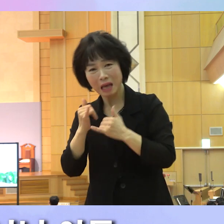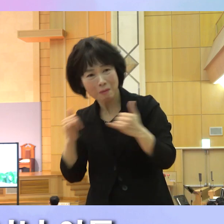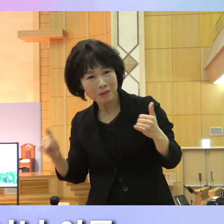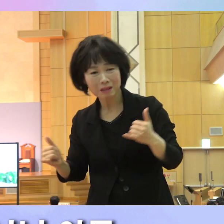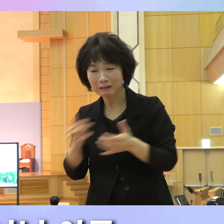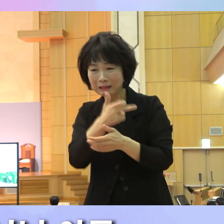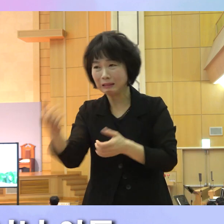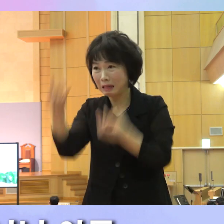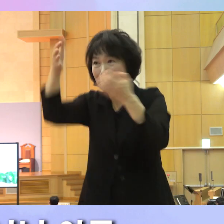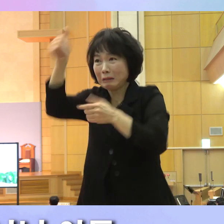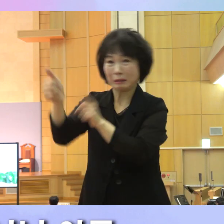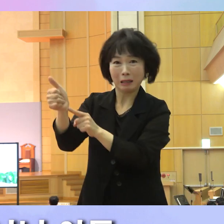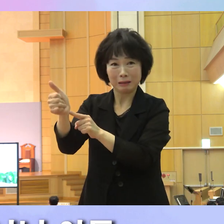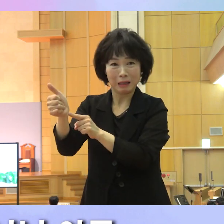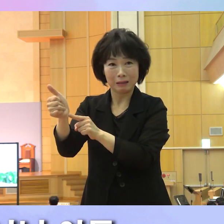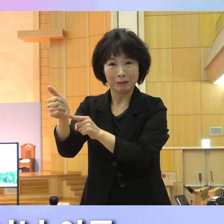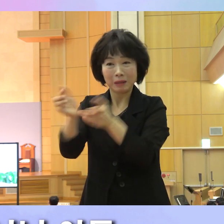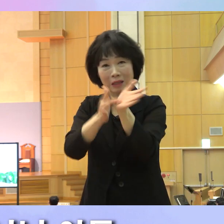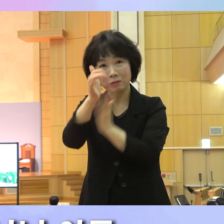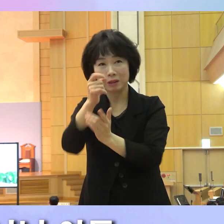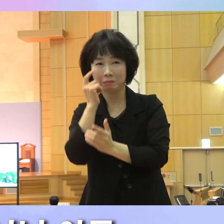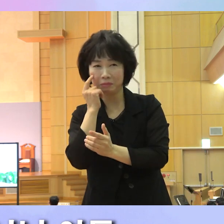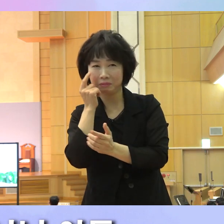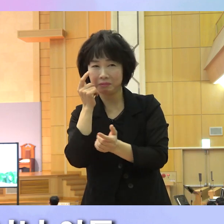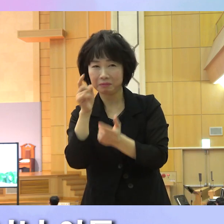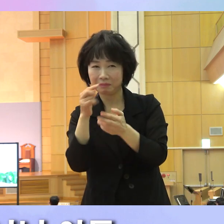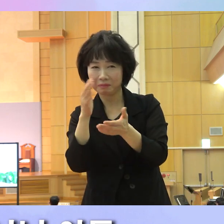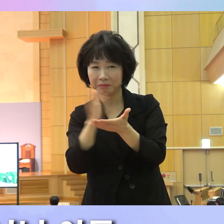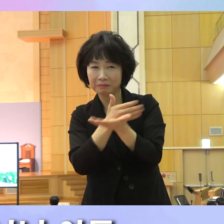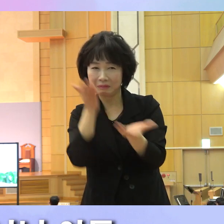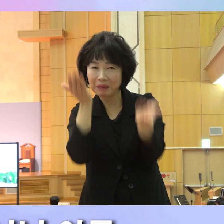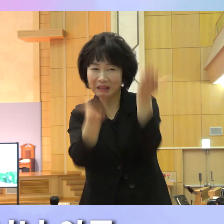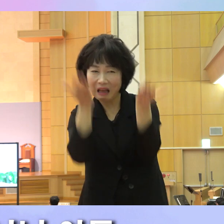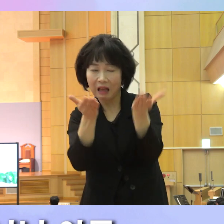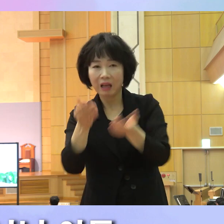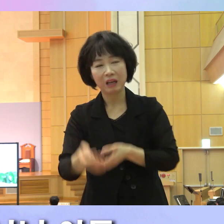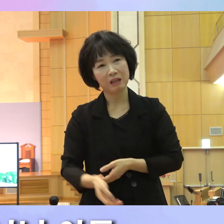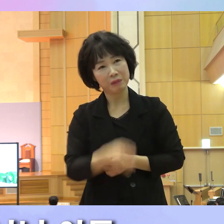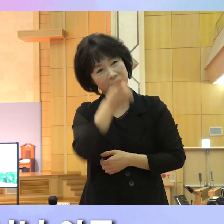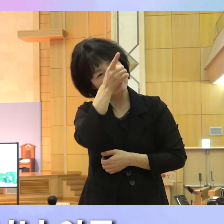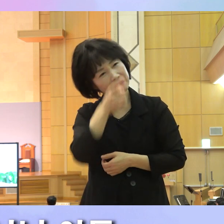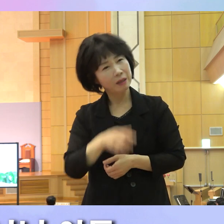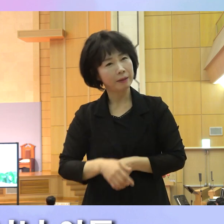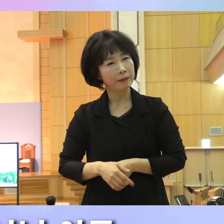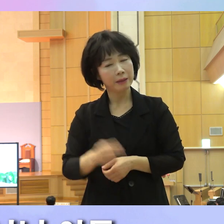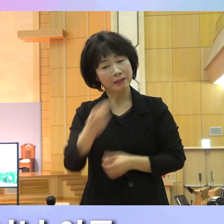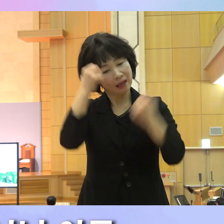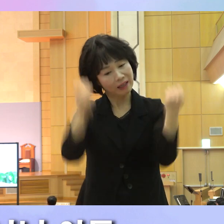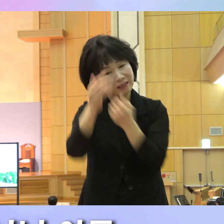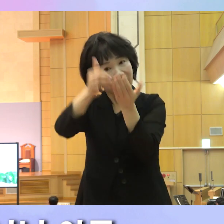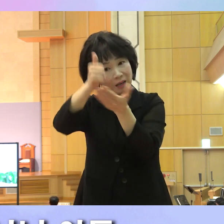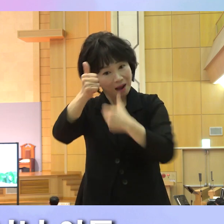대제사장이라든지 이런 사람들이 예수님이 말씀할 때 살아계신 하나님의